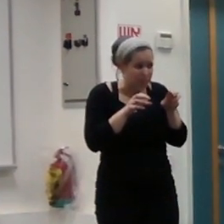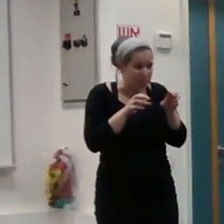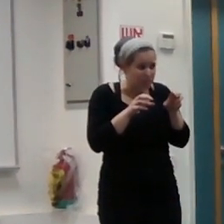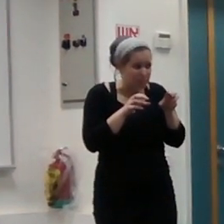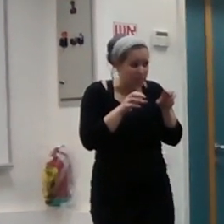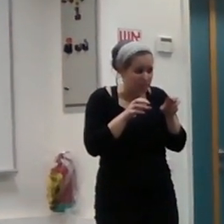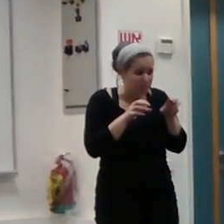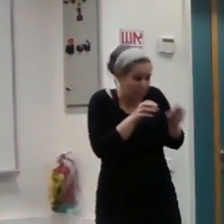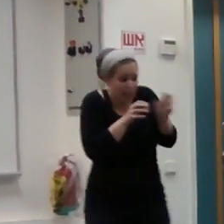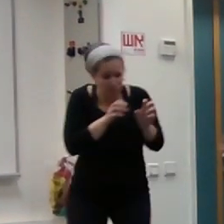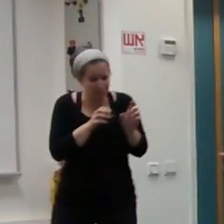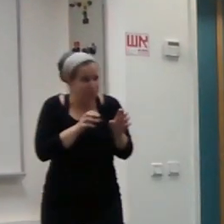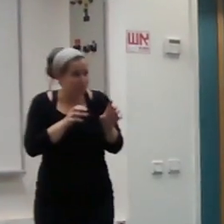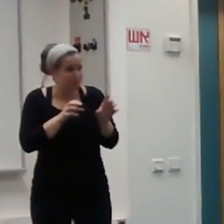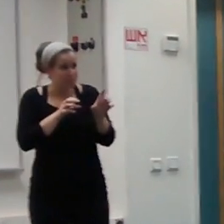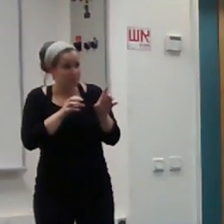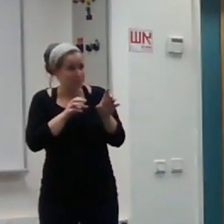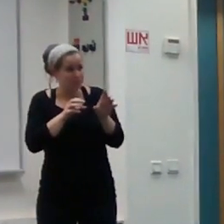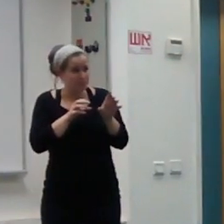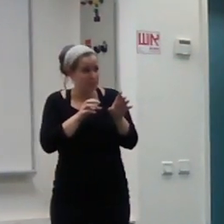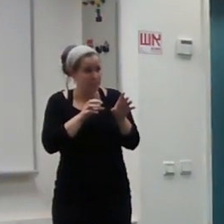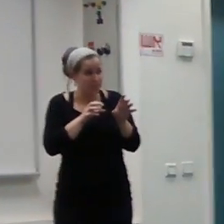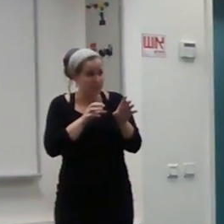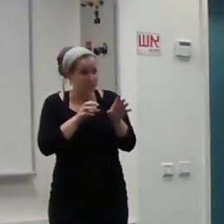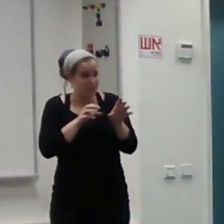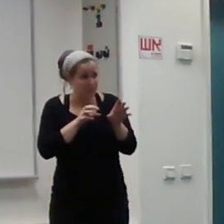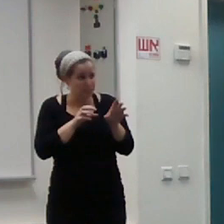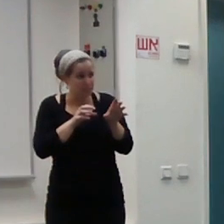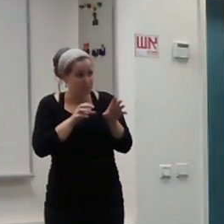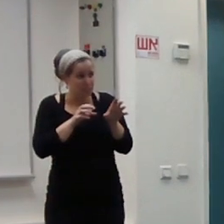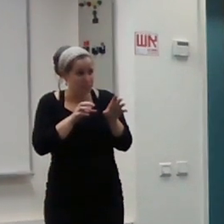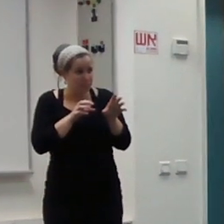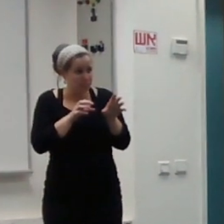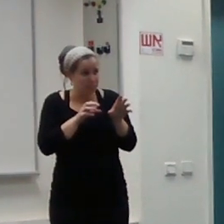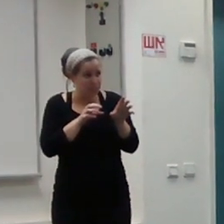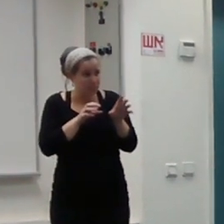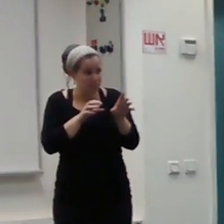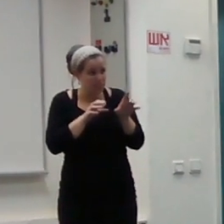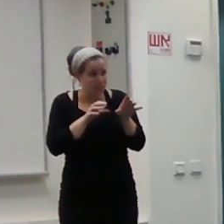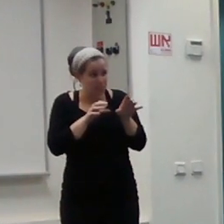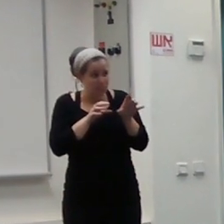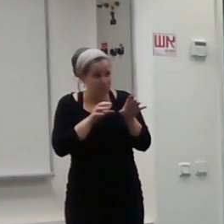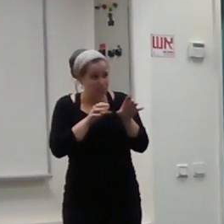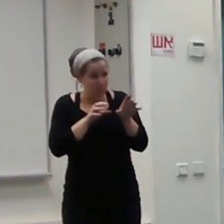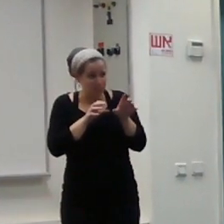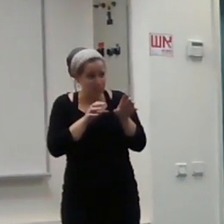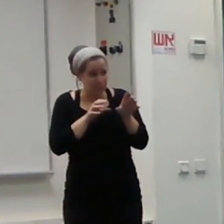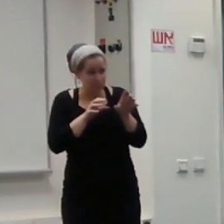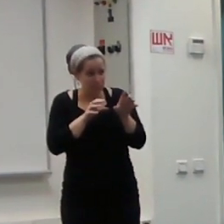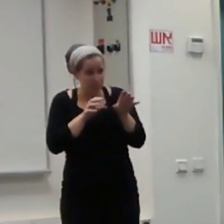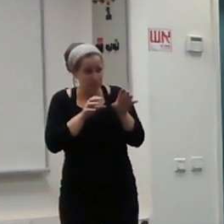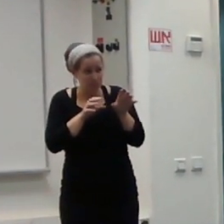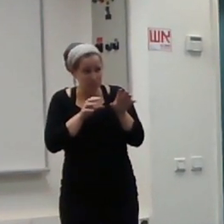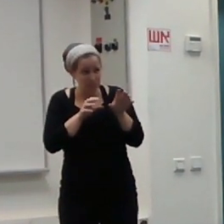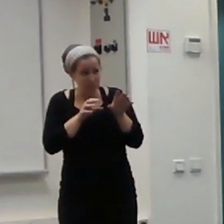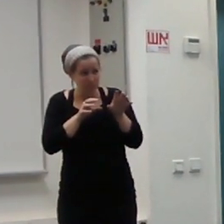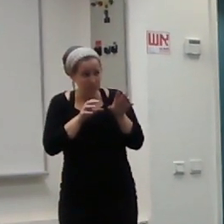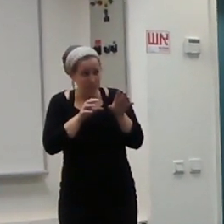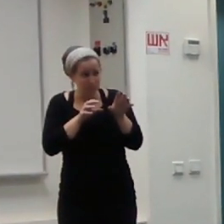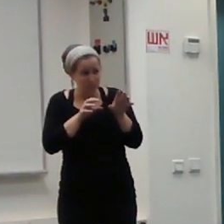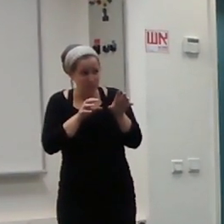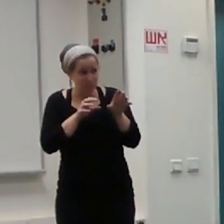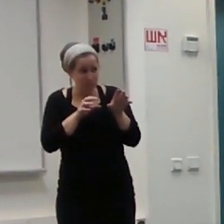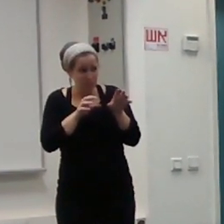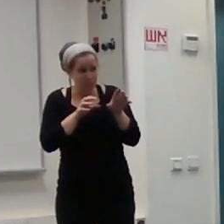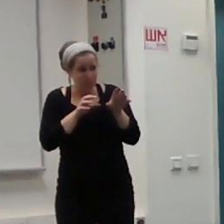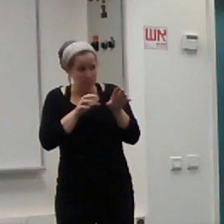כזאת? בוא בוא בוא אל תבחר. את רואה מה חסר לו? אני רואה! אני לא